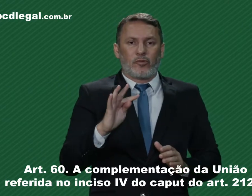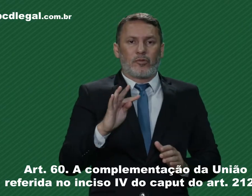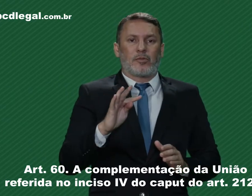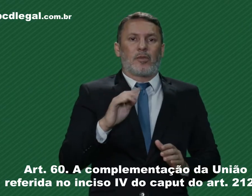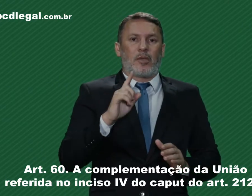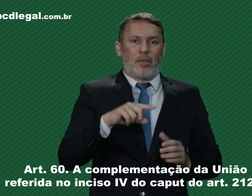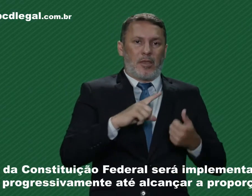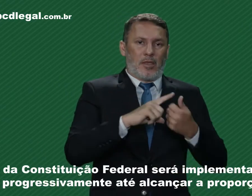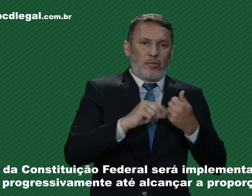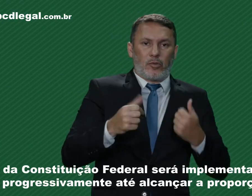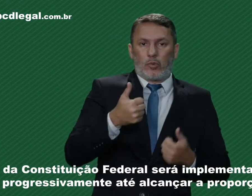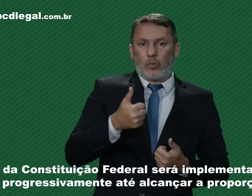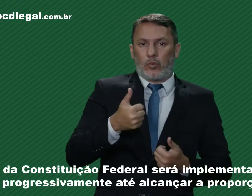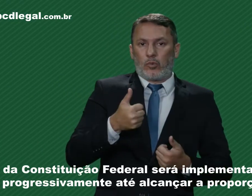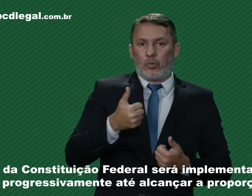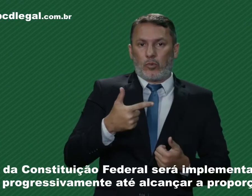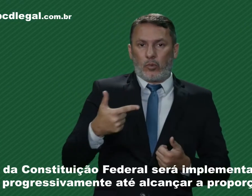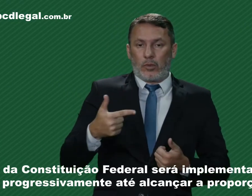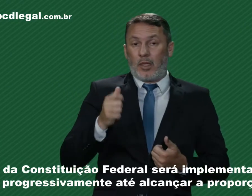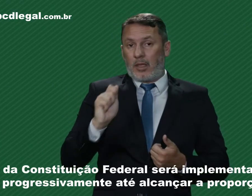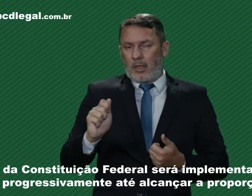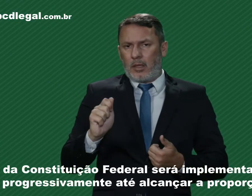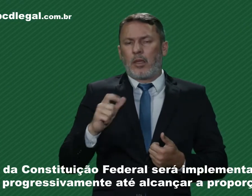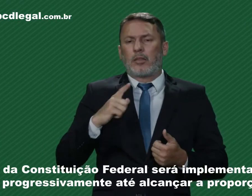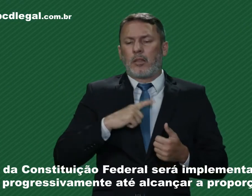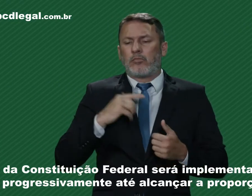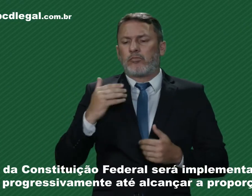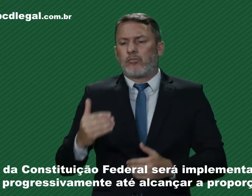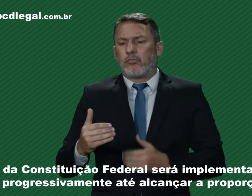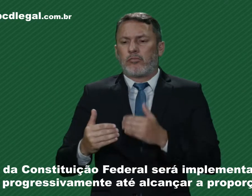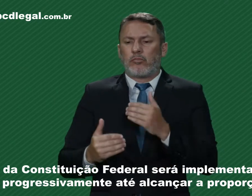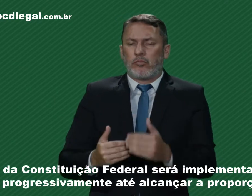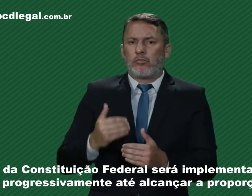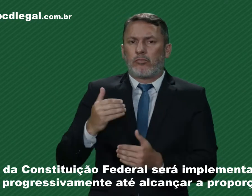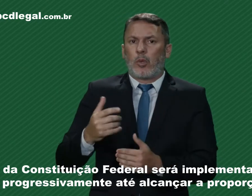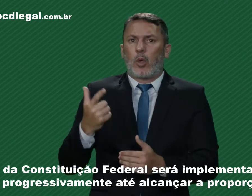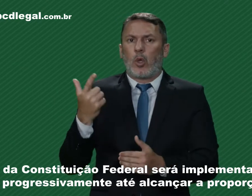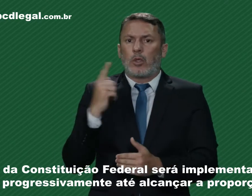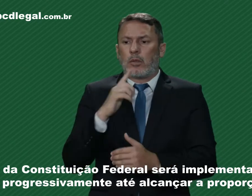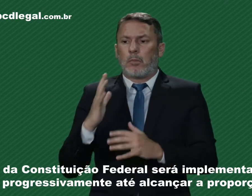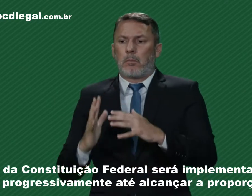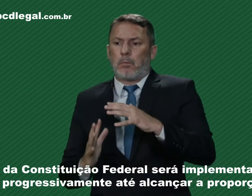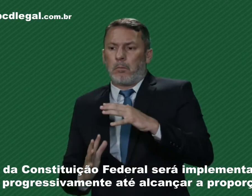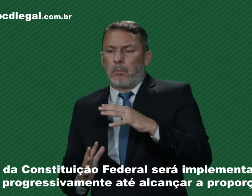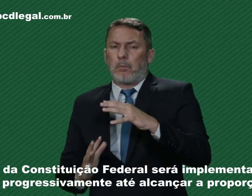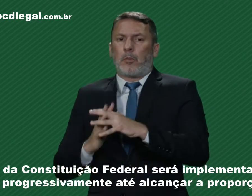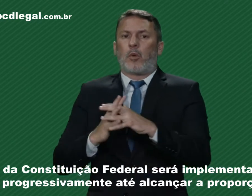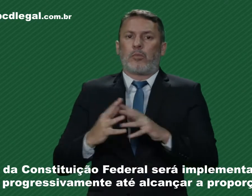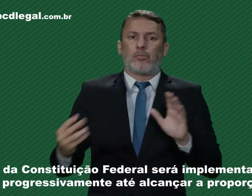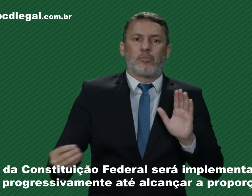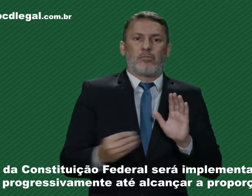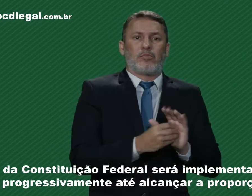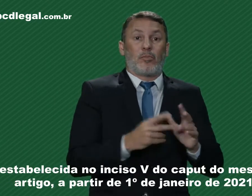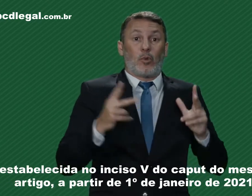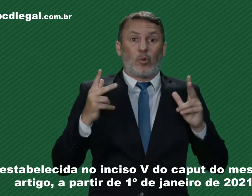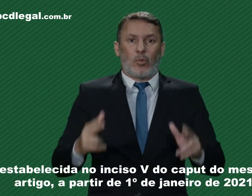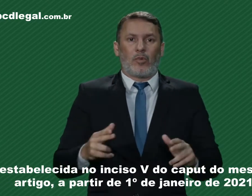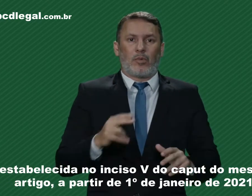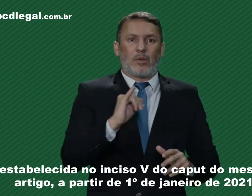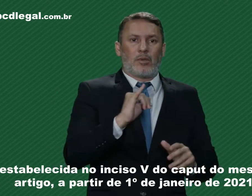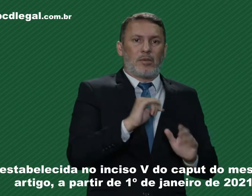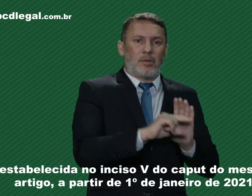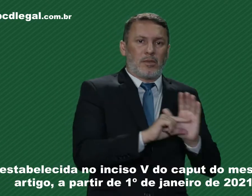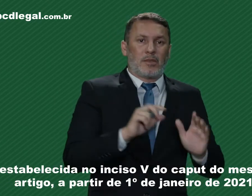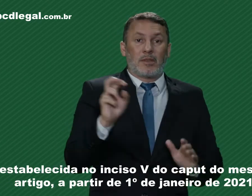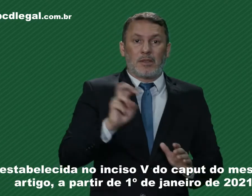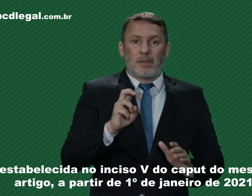artigo 212-A da Constituição Federal será implementada progressivamente até alcançar a proporção estabelecida